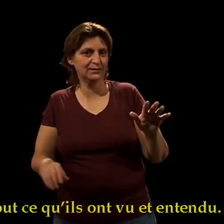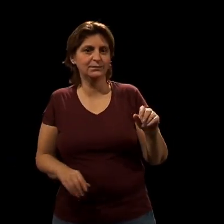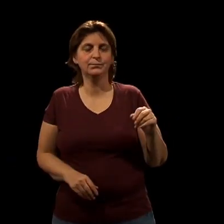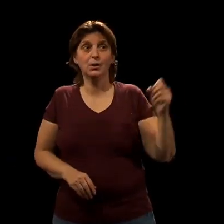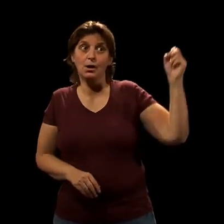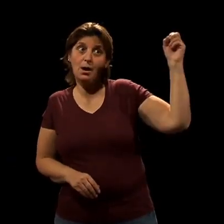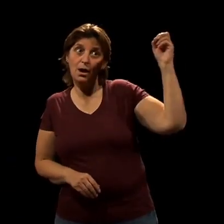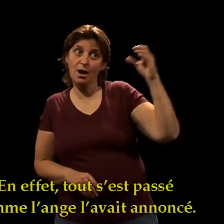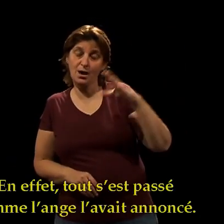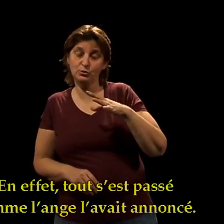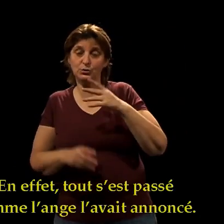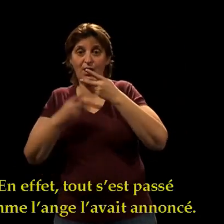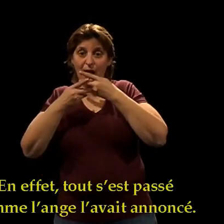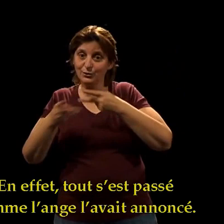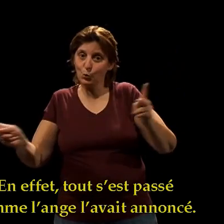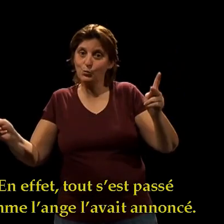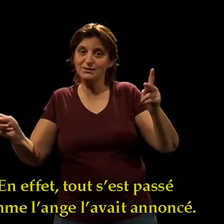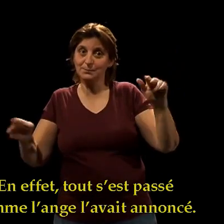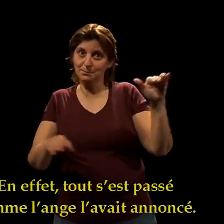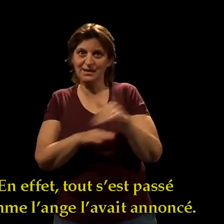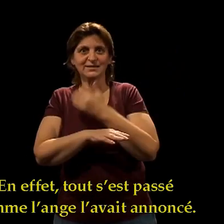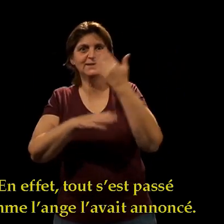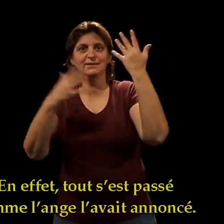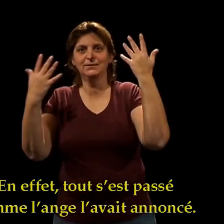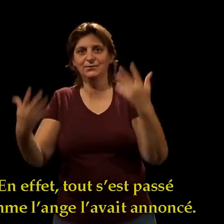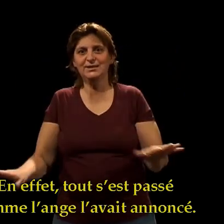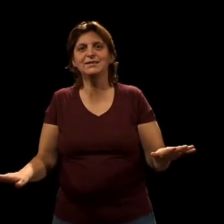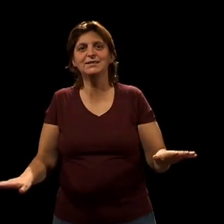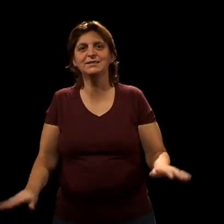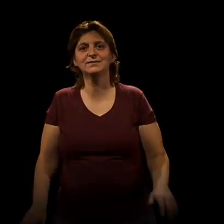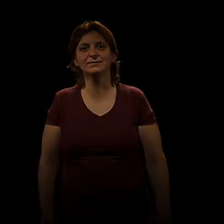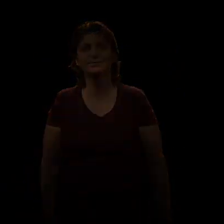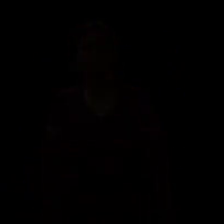entendu. En effet, tout s'est passé comme l'ange l'avait annoncé.